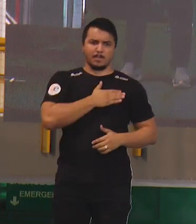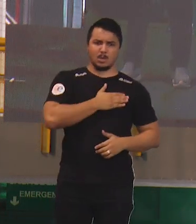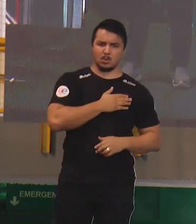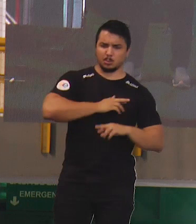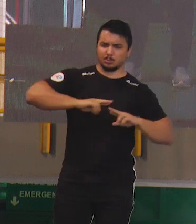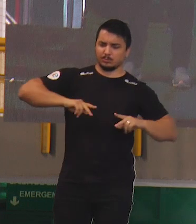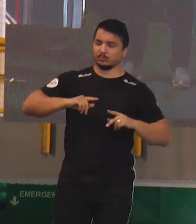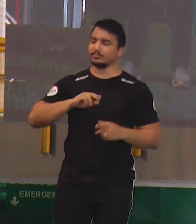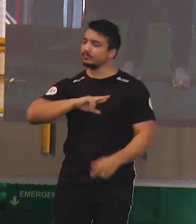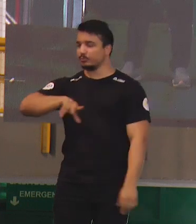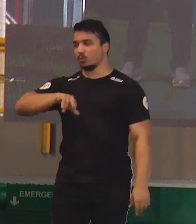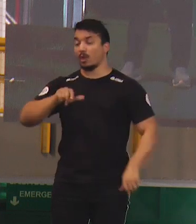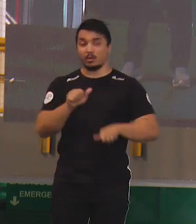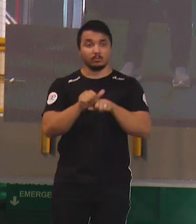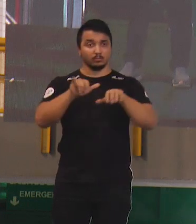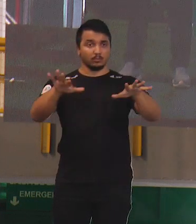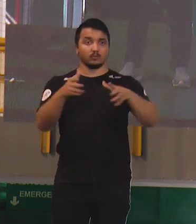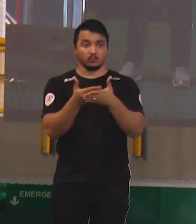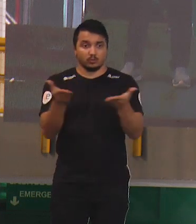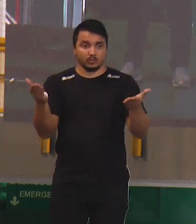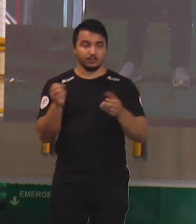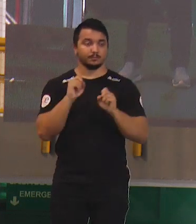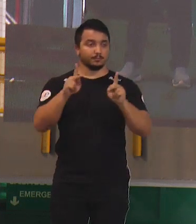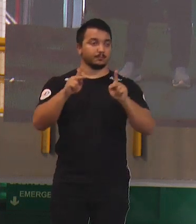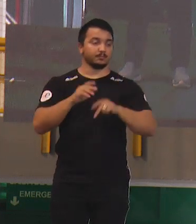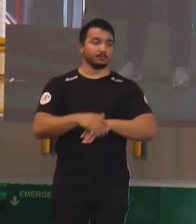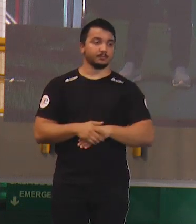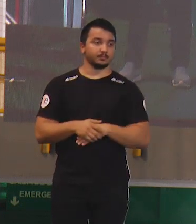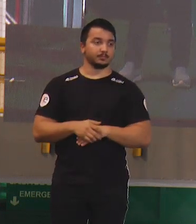não. É de vocês, eu preparo para vocês.